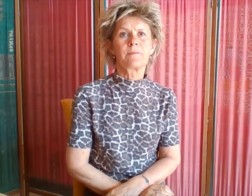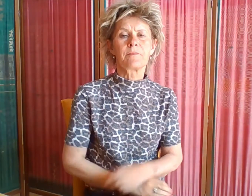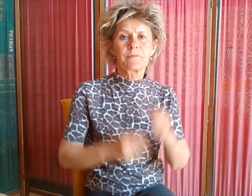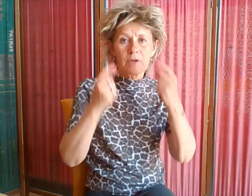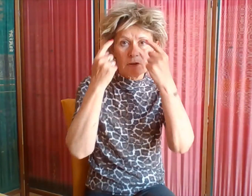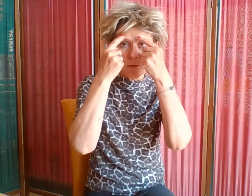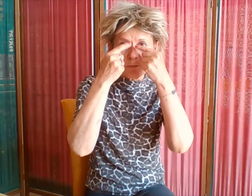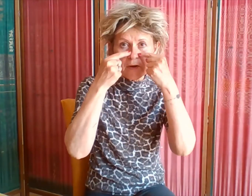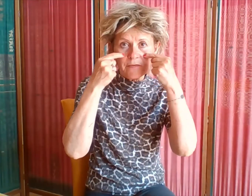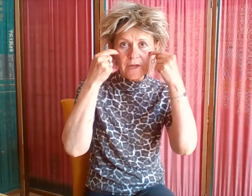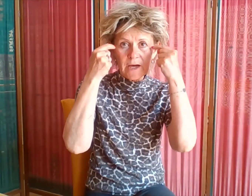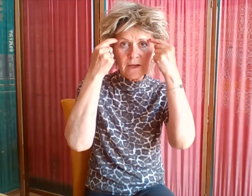De panda.